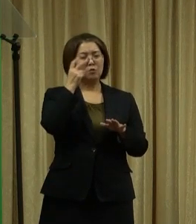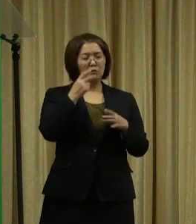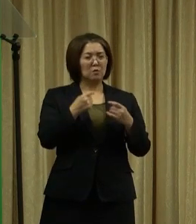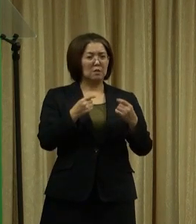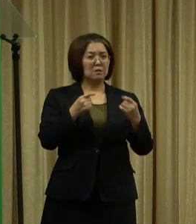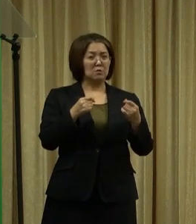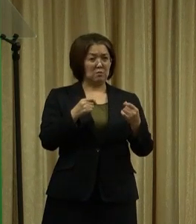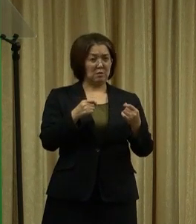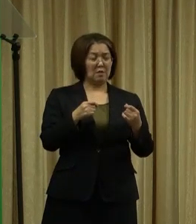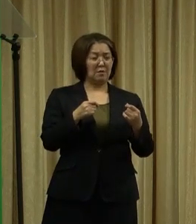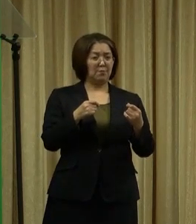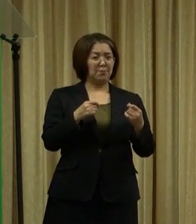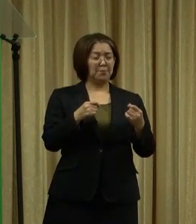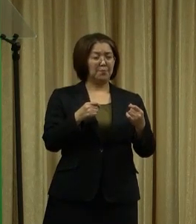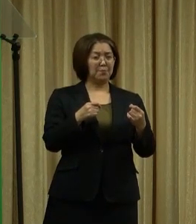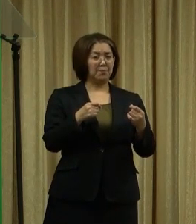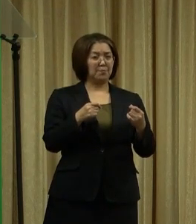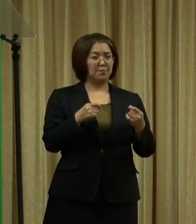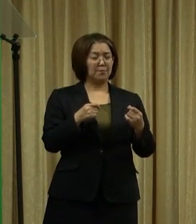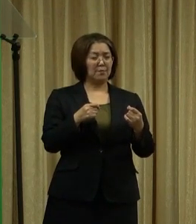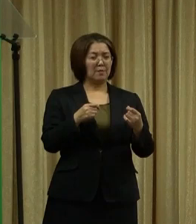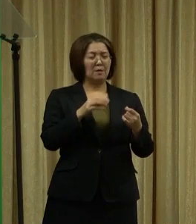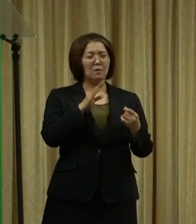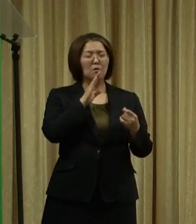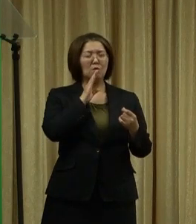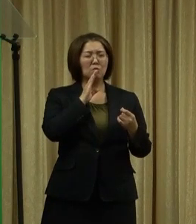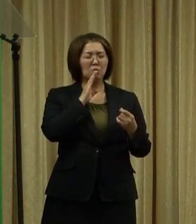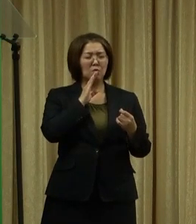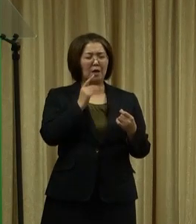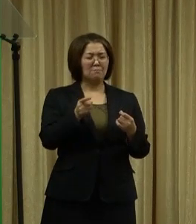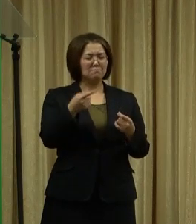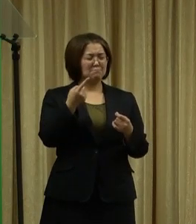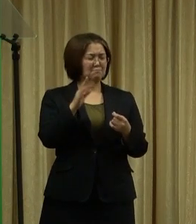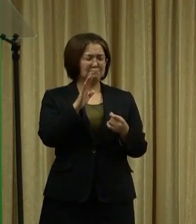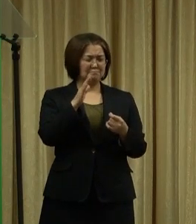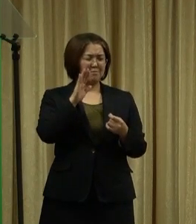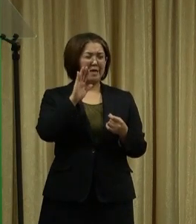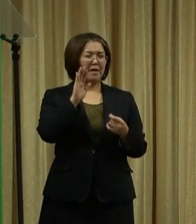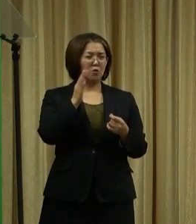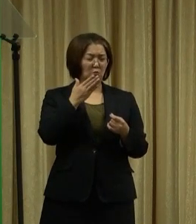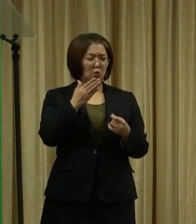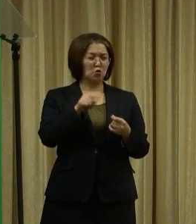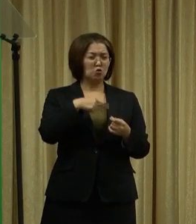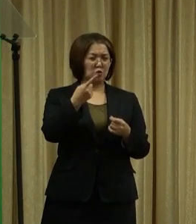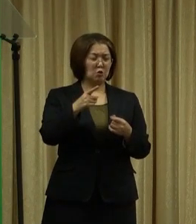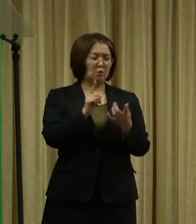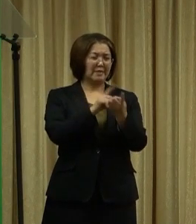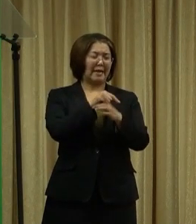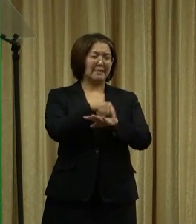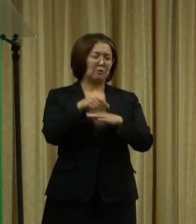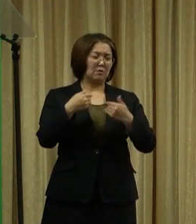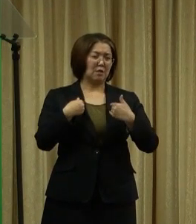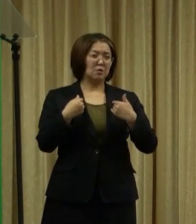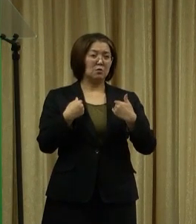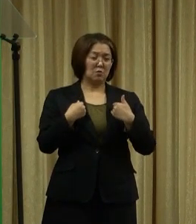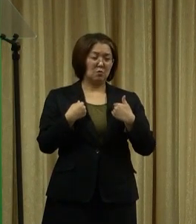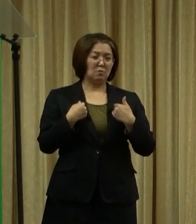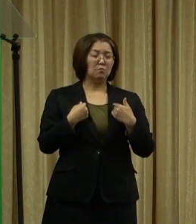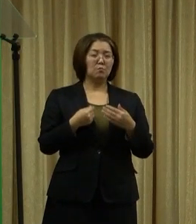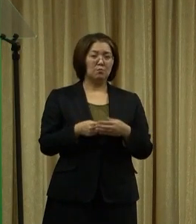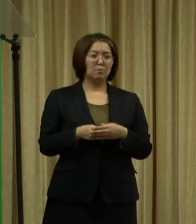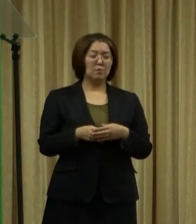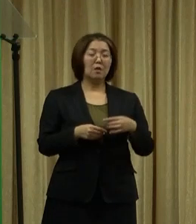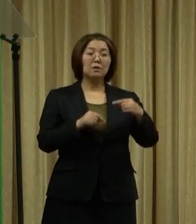した、まあ、あってほしくはないですけども、次に向けての対策を打っていかなきゃなりません。その上で1月1日